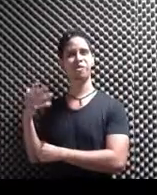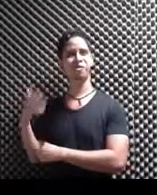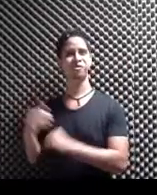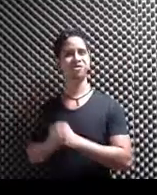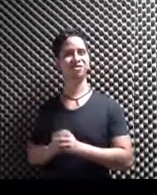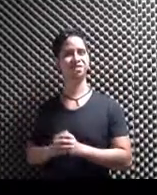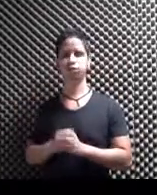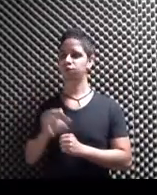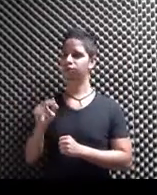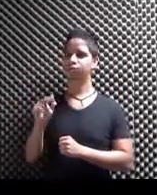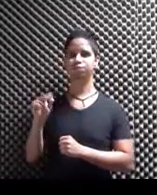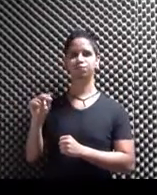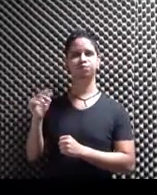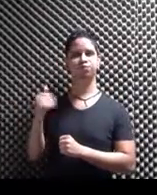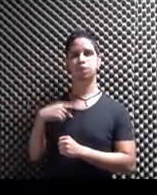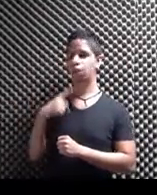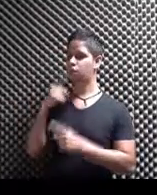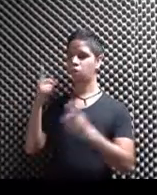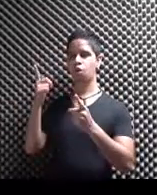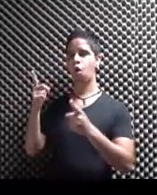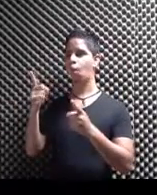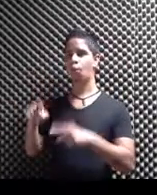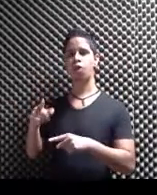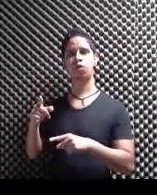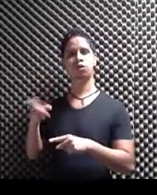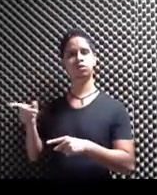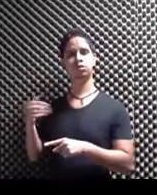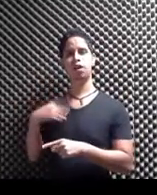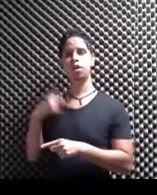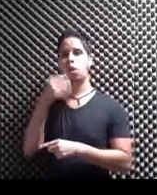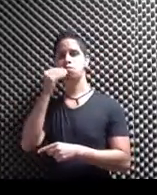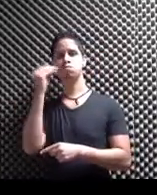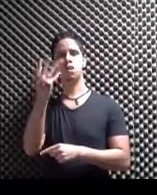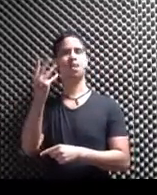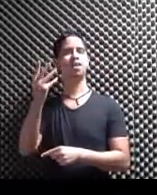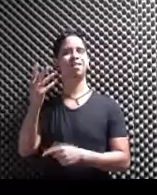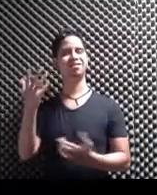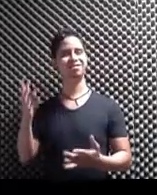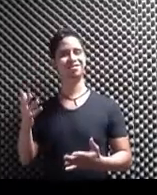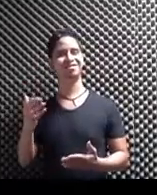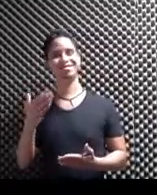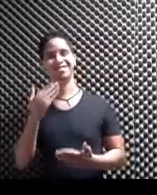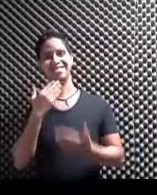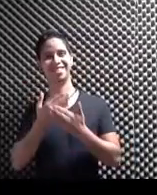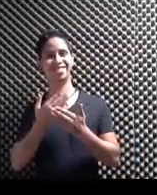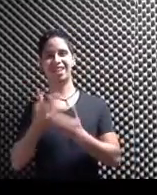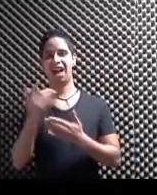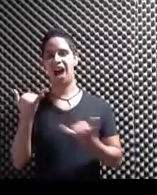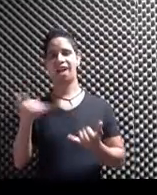Eso no puede pasar No tiró un beso Ahora nos vamos a escuchar bien ¿Verdad?